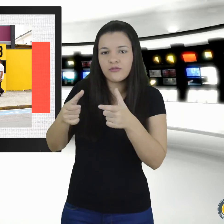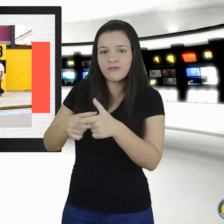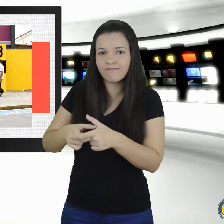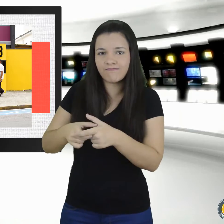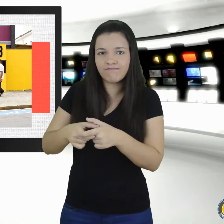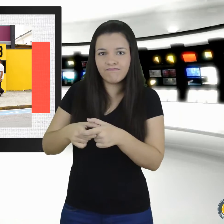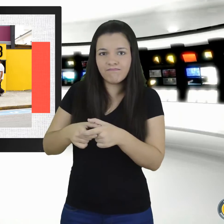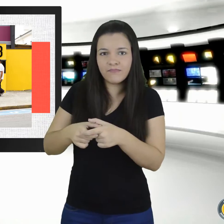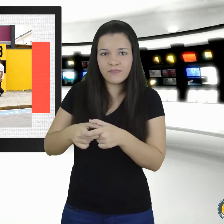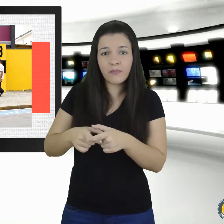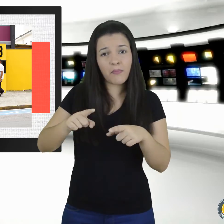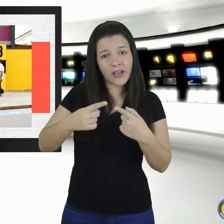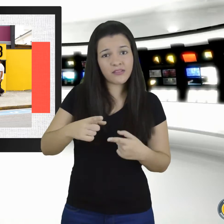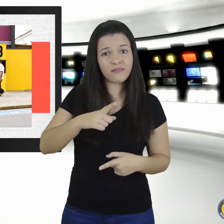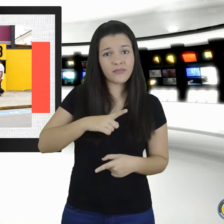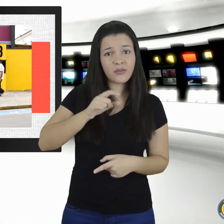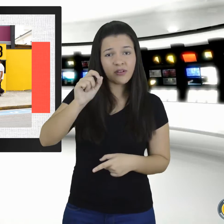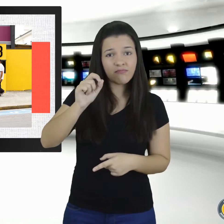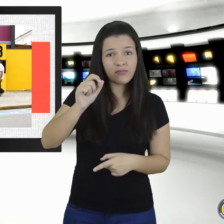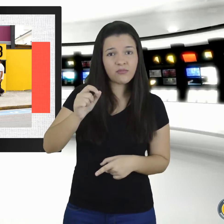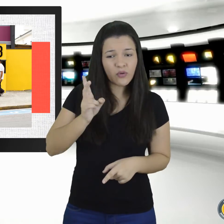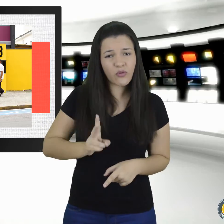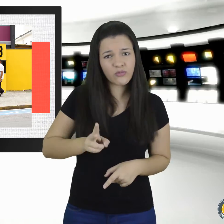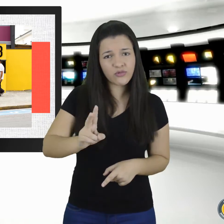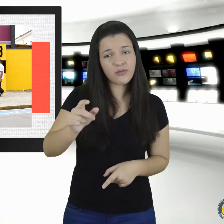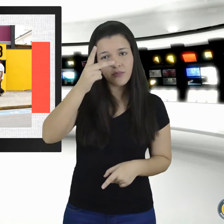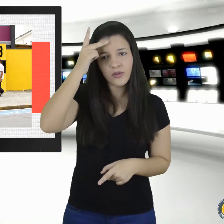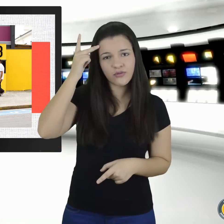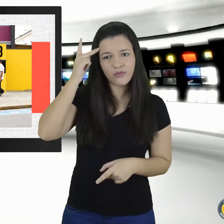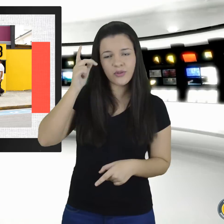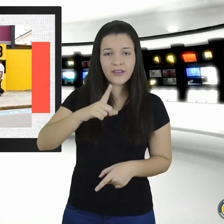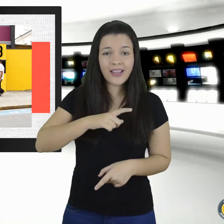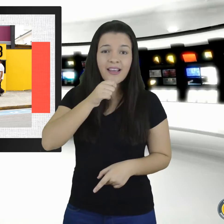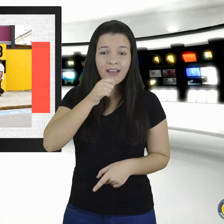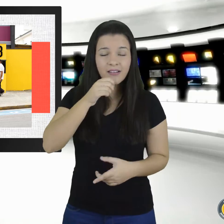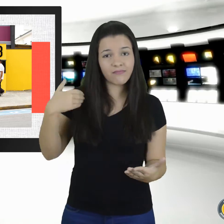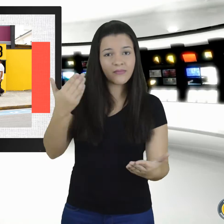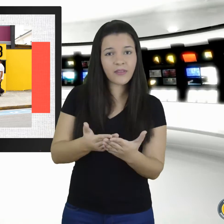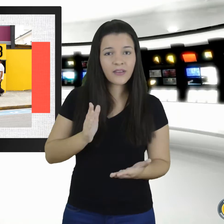ano passado. Porém, mantivemos a taxa de doações recorrentes, explica.